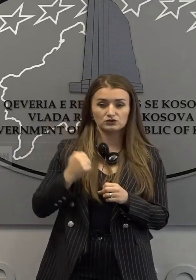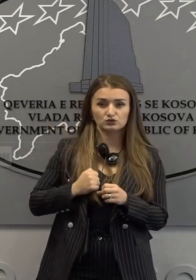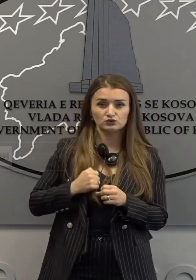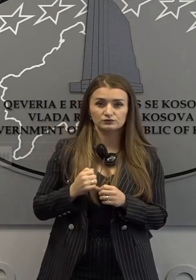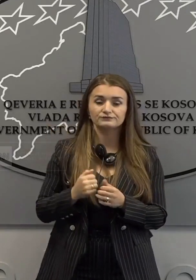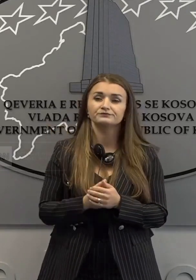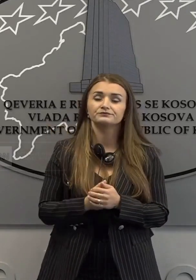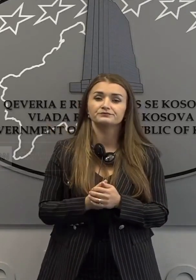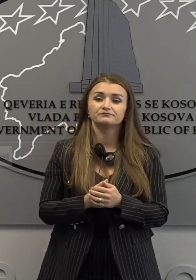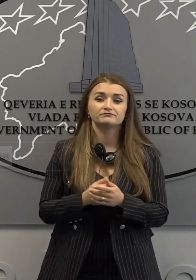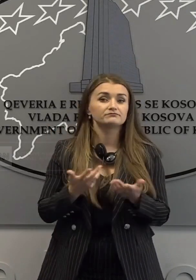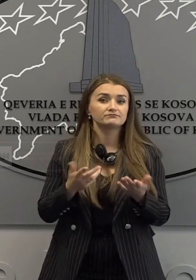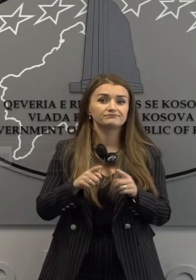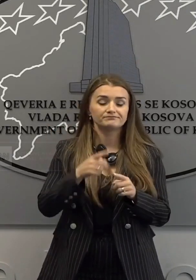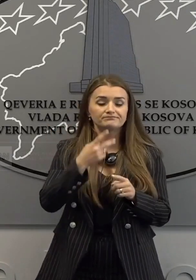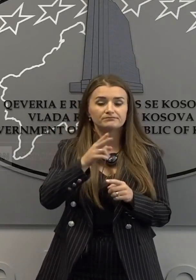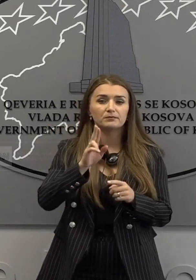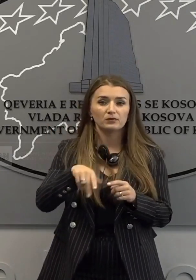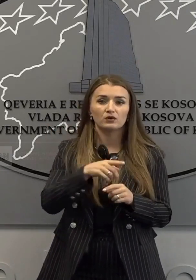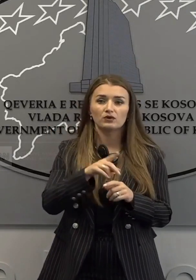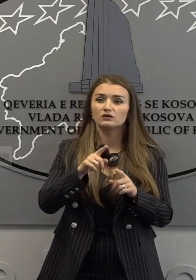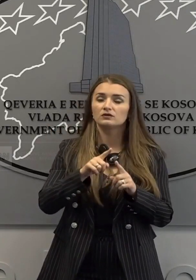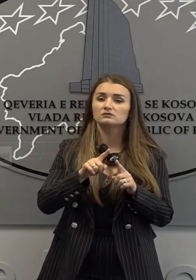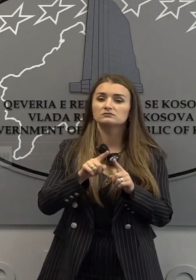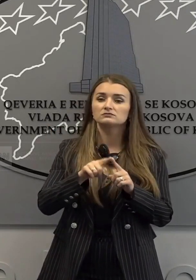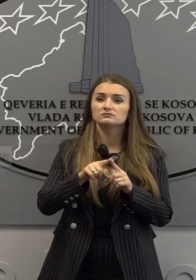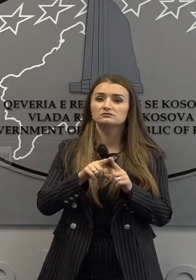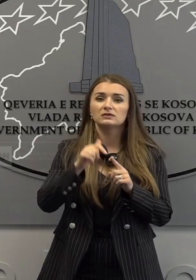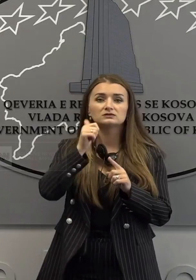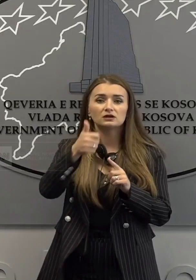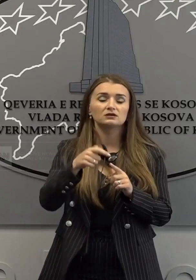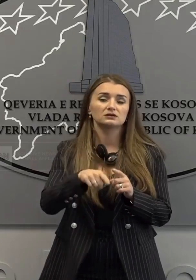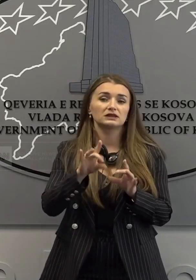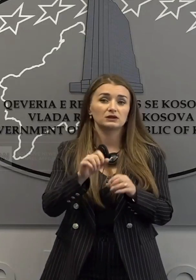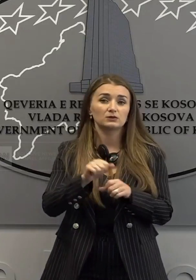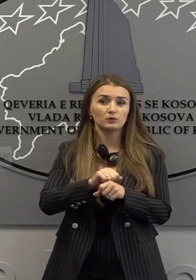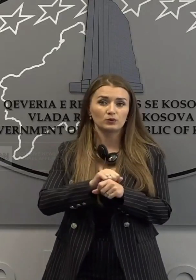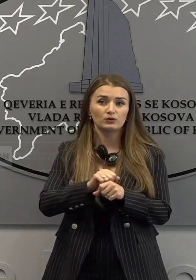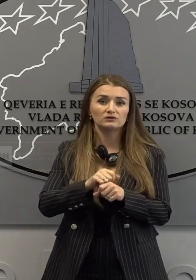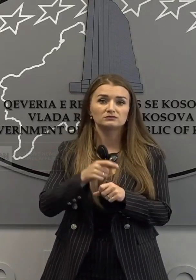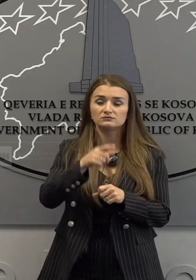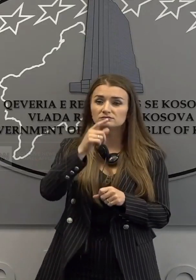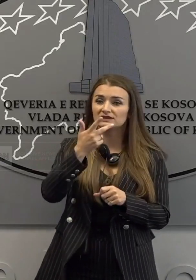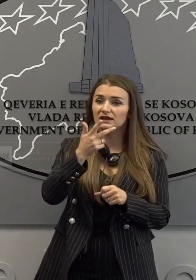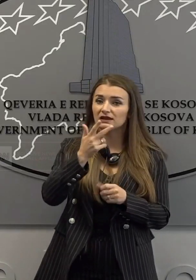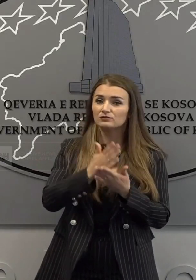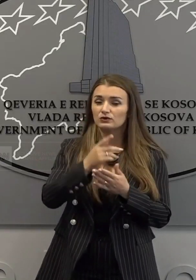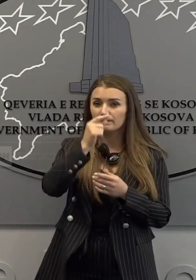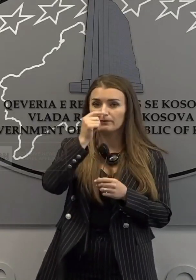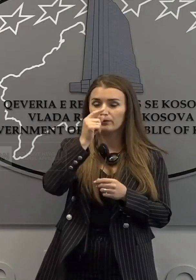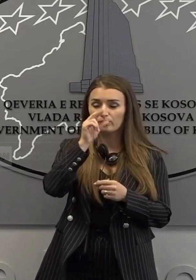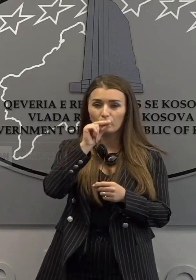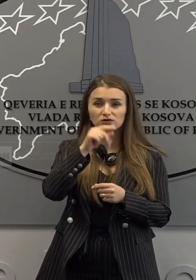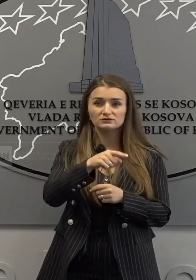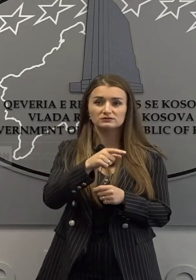pikrisht kur u bën 10 muaj të rëmbimit të tre policëve tonë, Beqir Sefës, Rifat Zekës